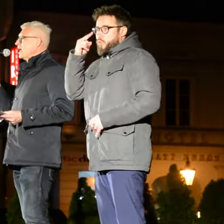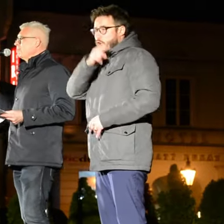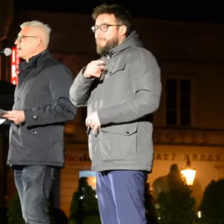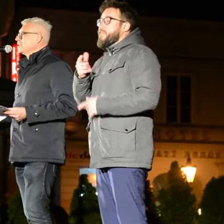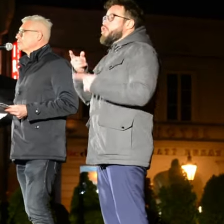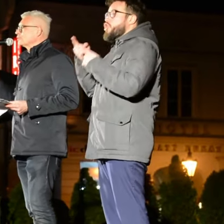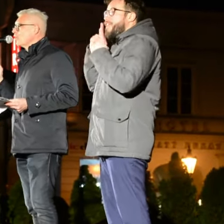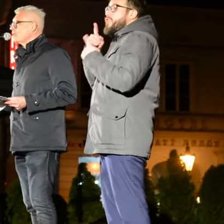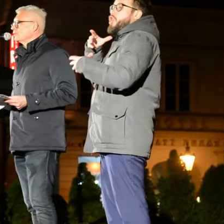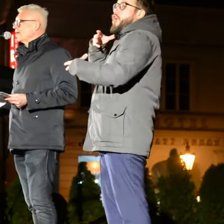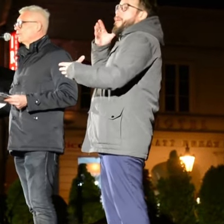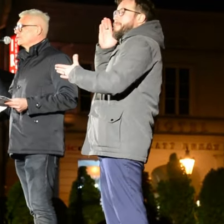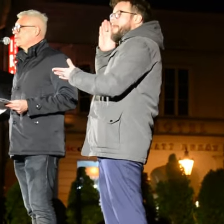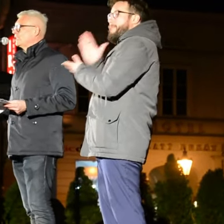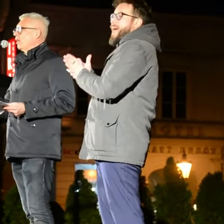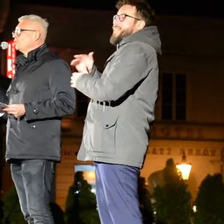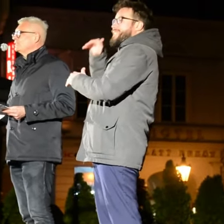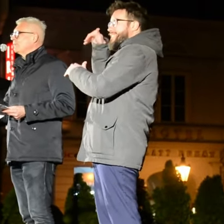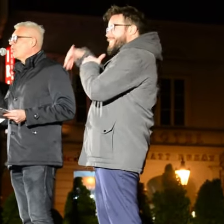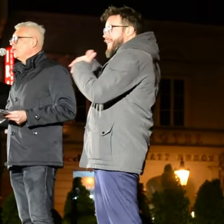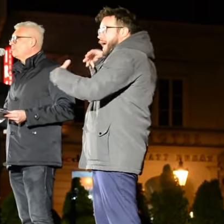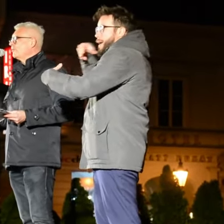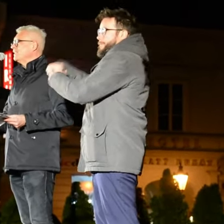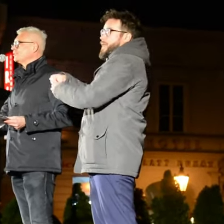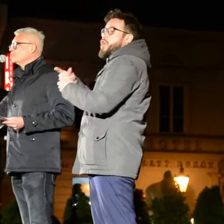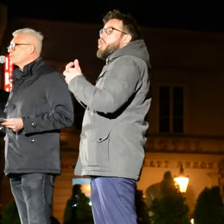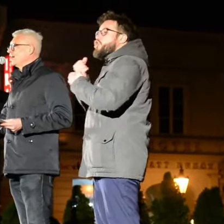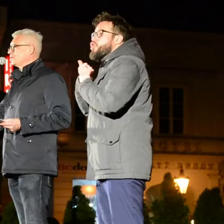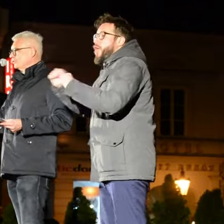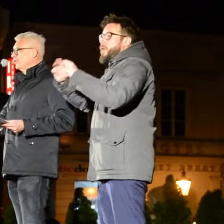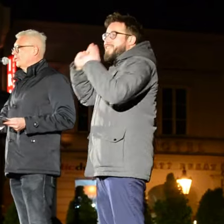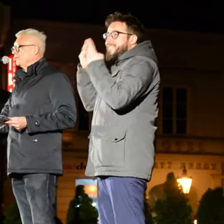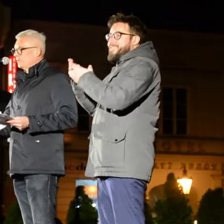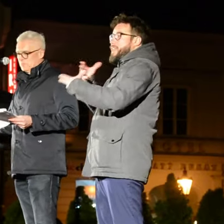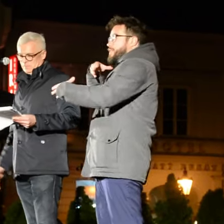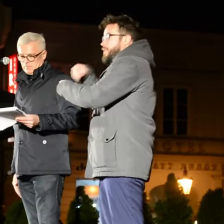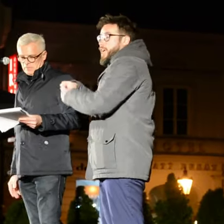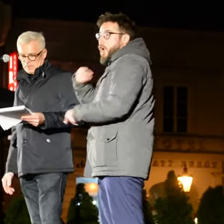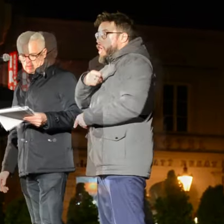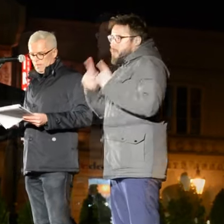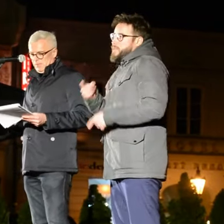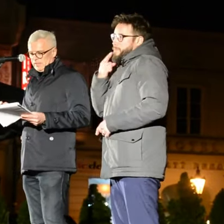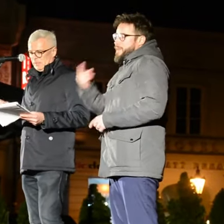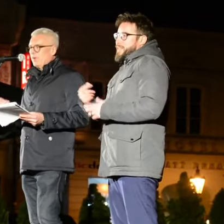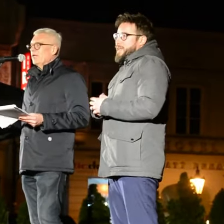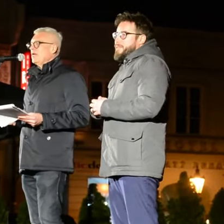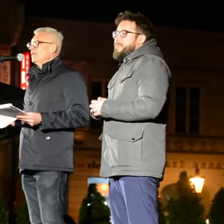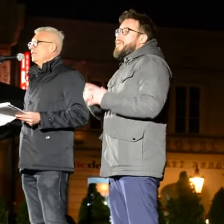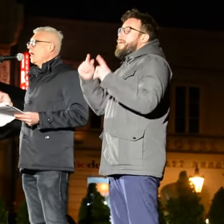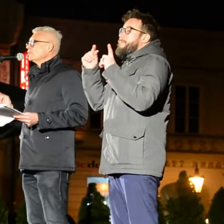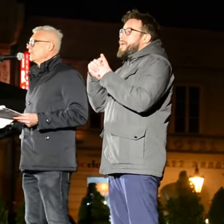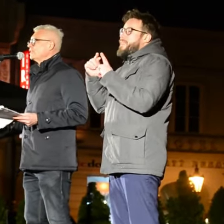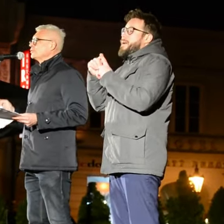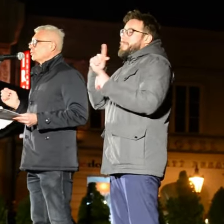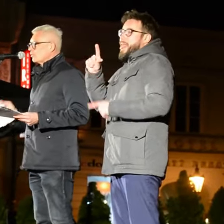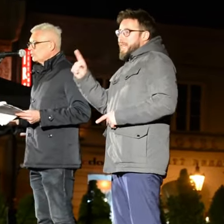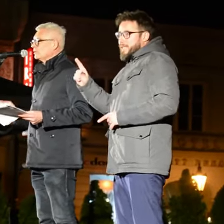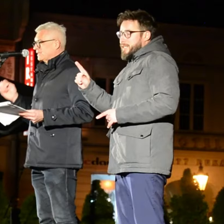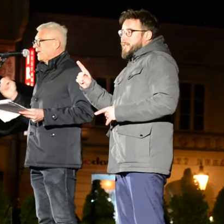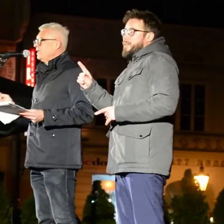na západ a do slobodného sveta. On sa bojí povedať už aj toto. Peter Pellegrini